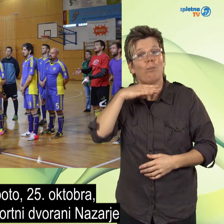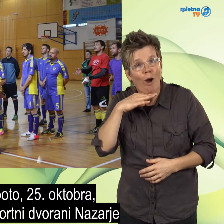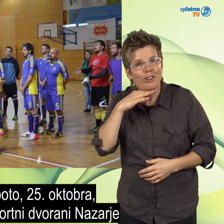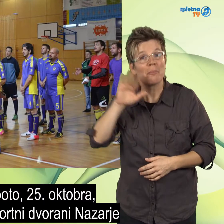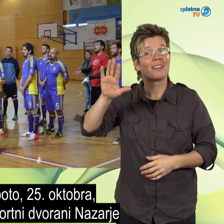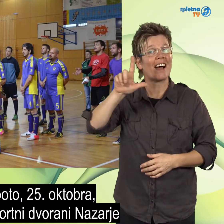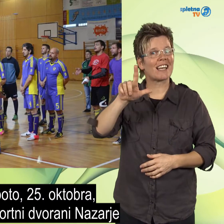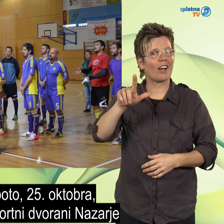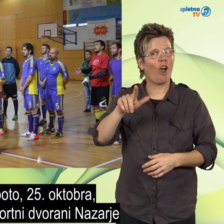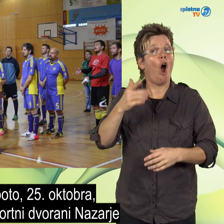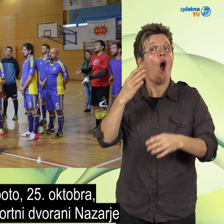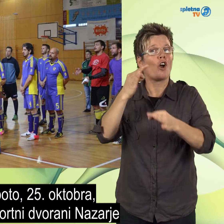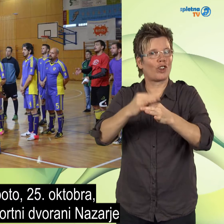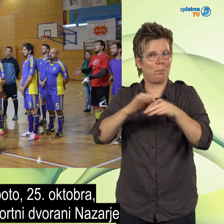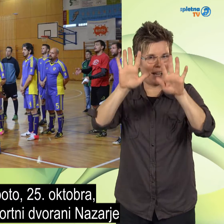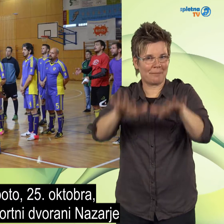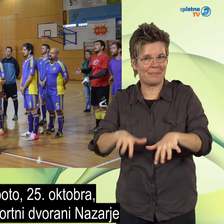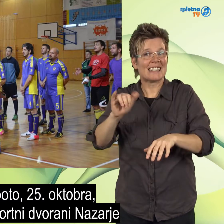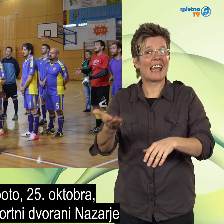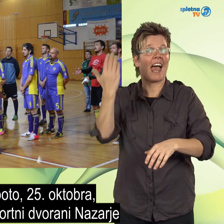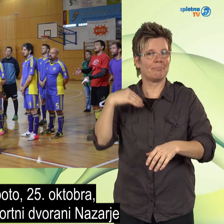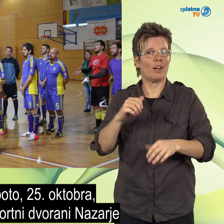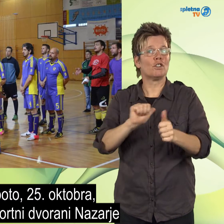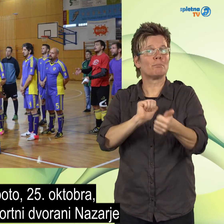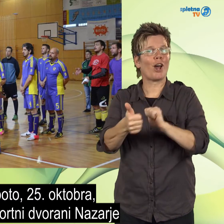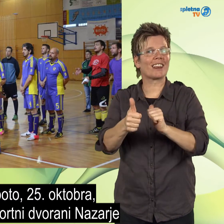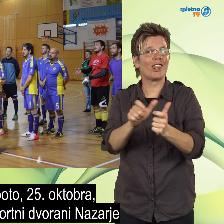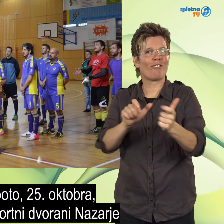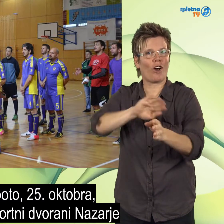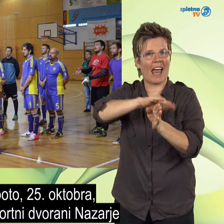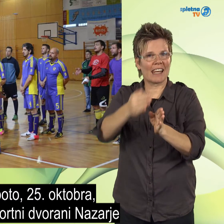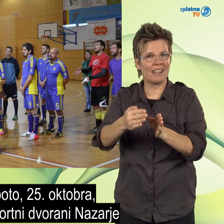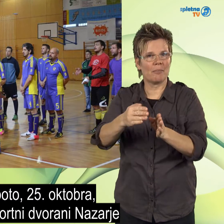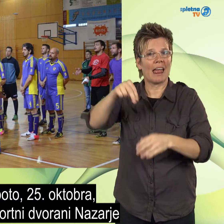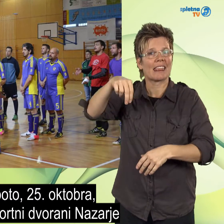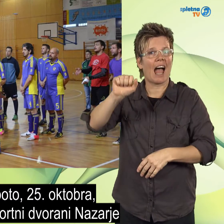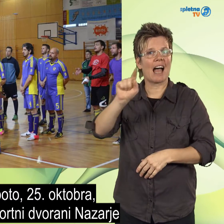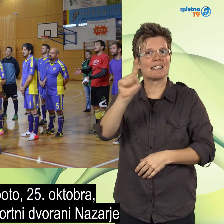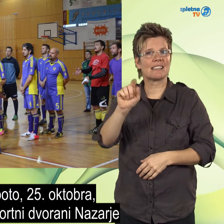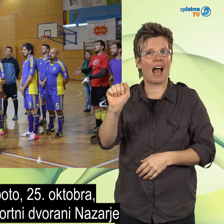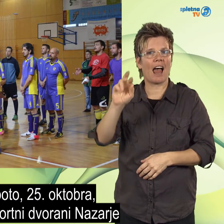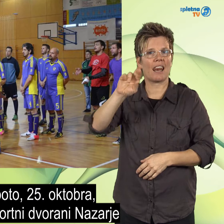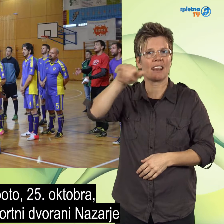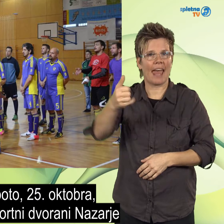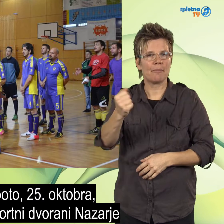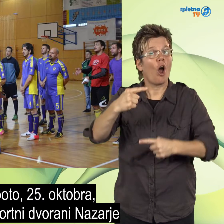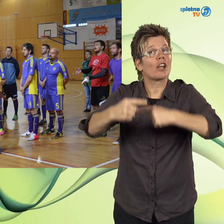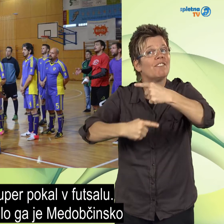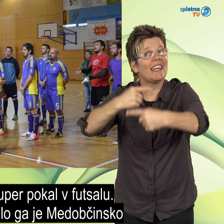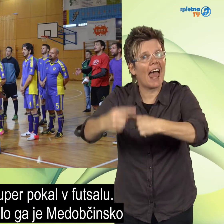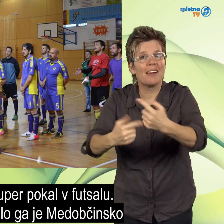V soboto 25. oktobra se je v športni dvorani Nazarje odvijal superpokal v futsalu.